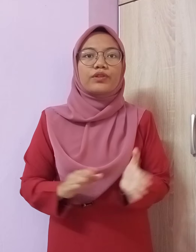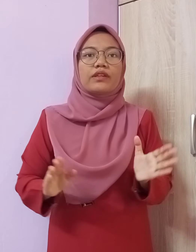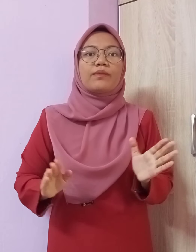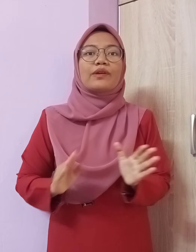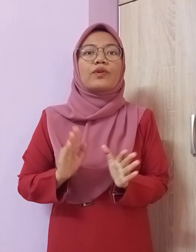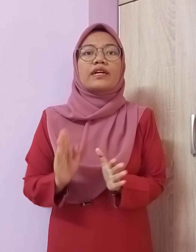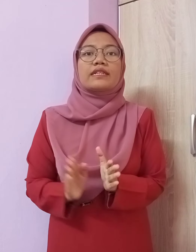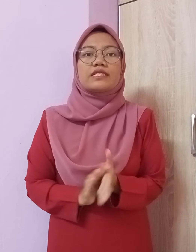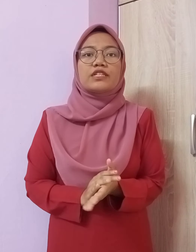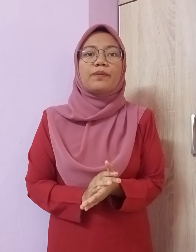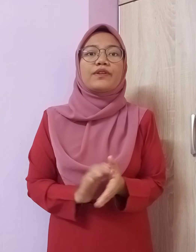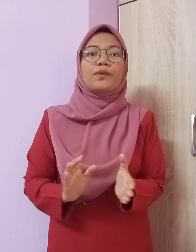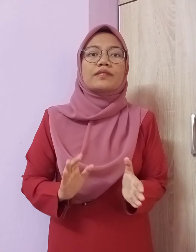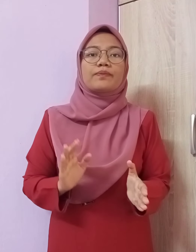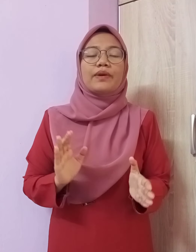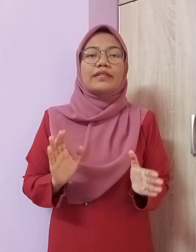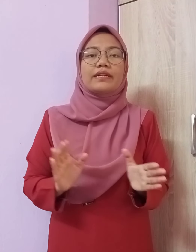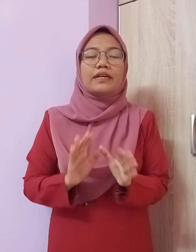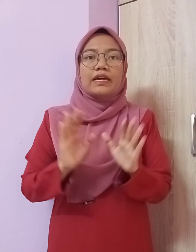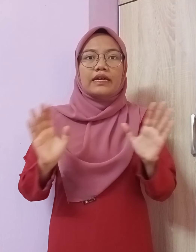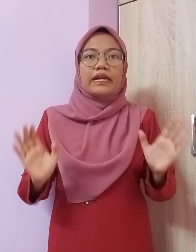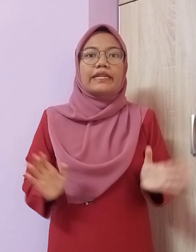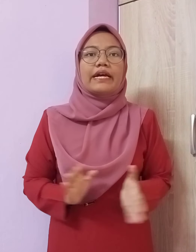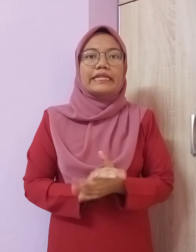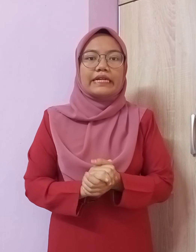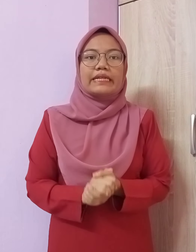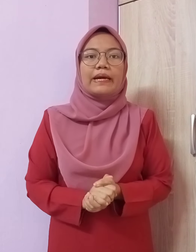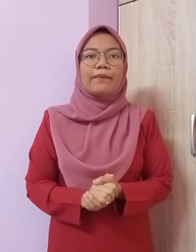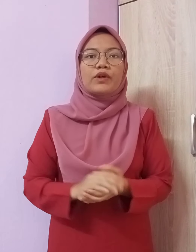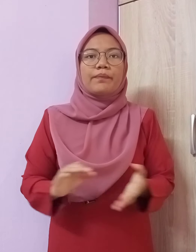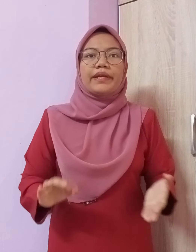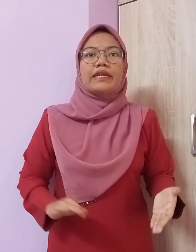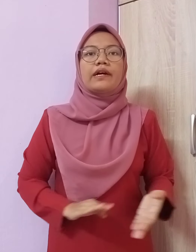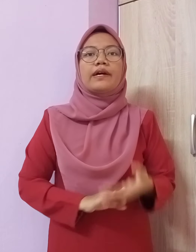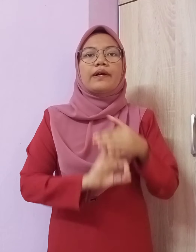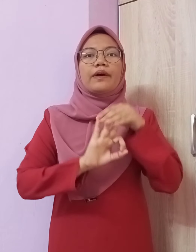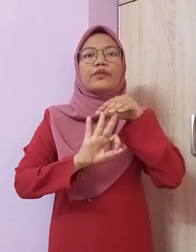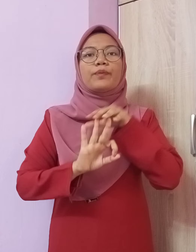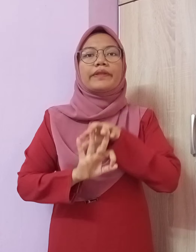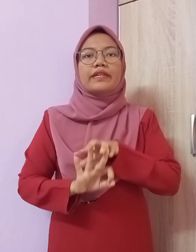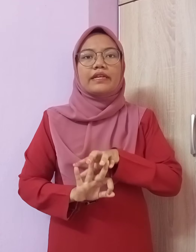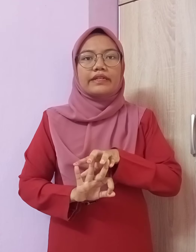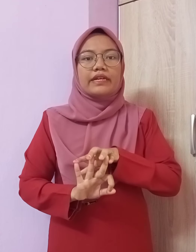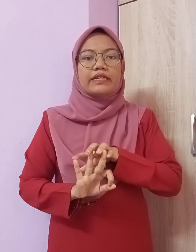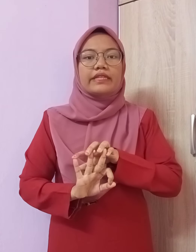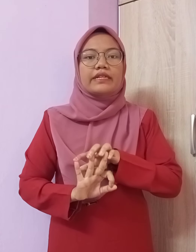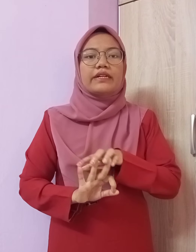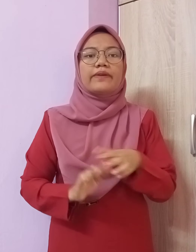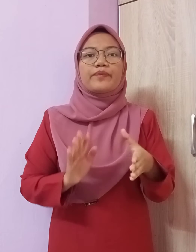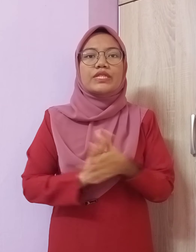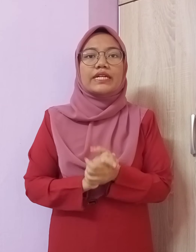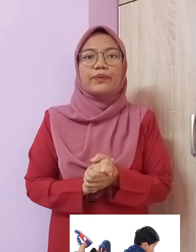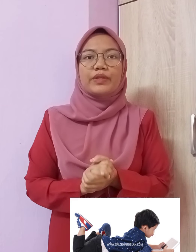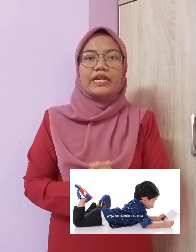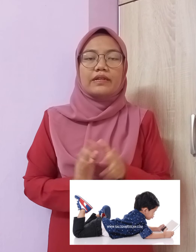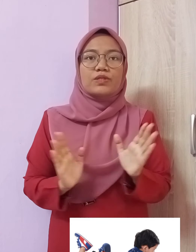kerana melakukan kerja pada keadaan yang gelap. Baiklah, untuk pantang larang yang ketiga, jangan menyerap